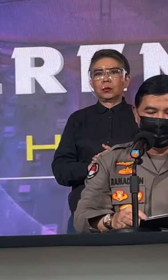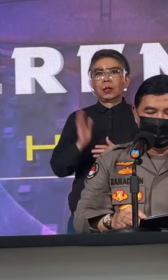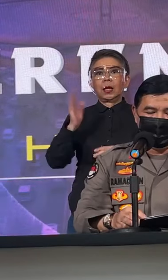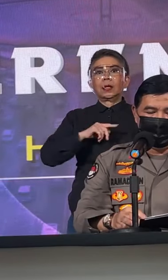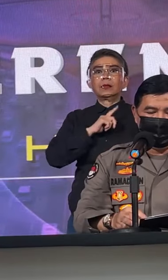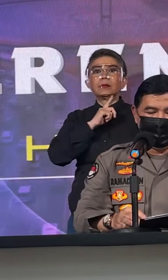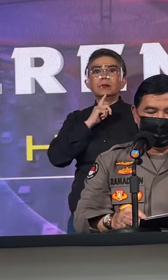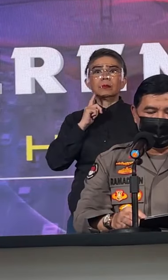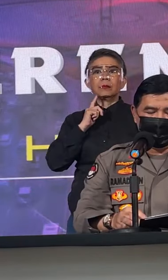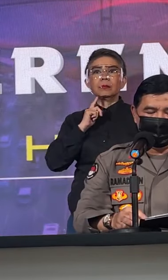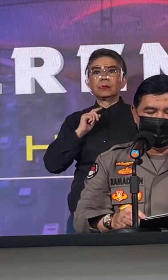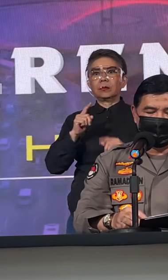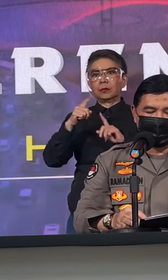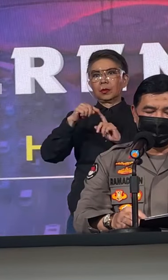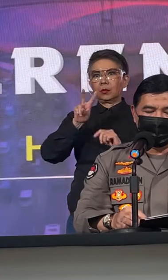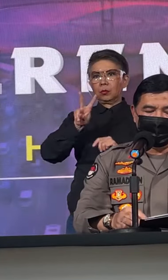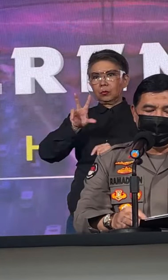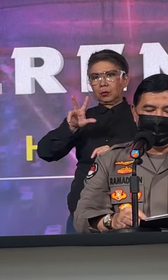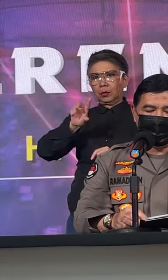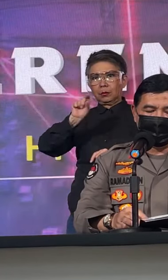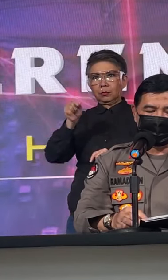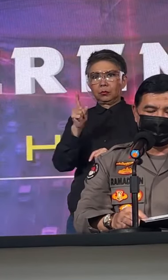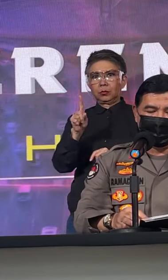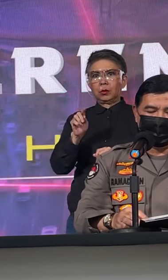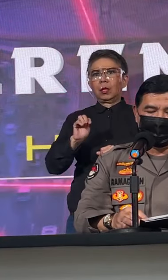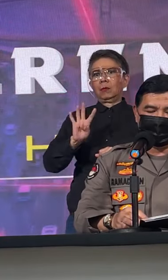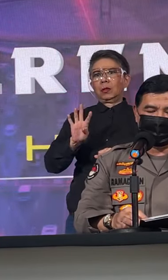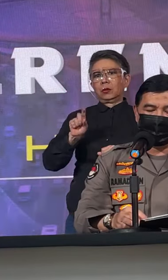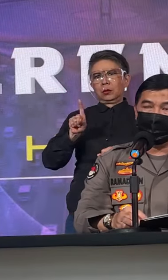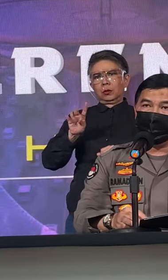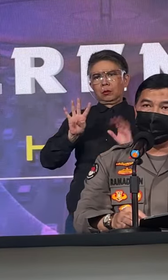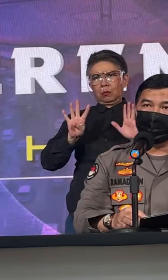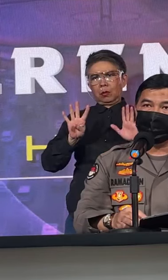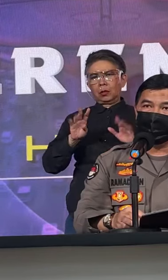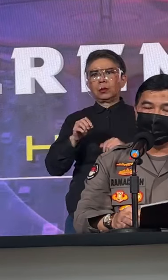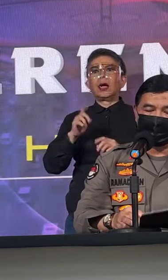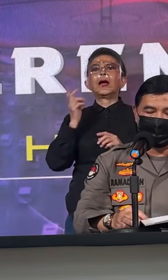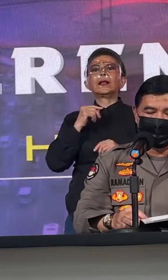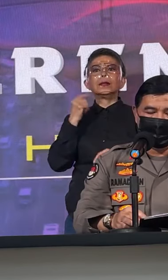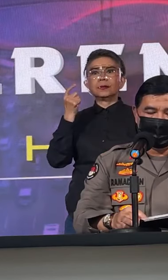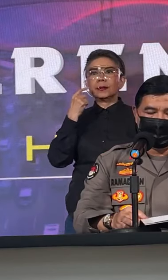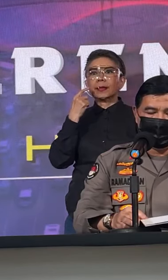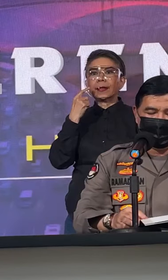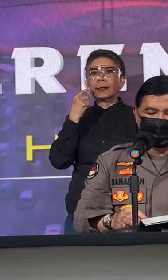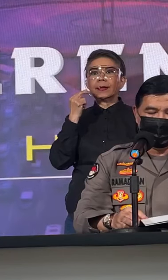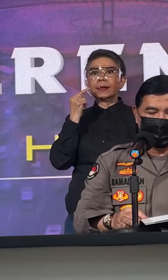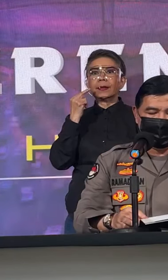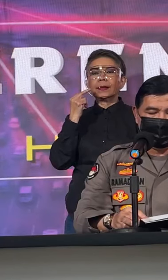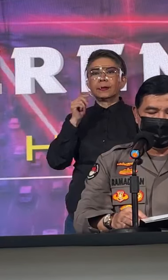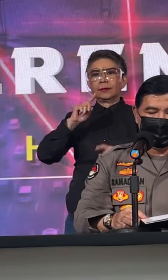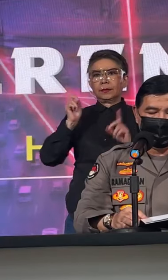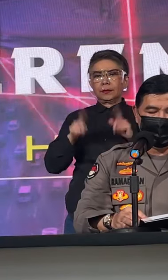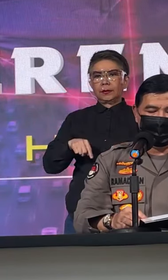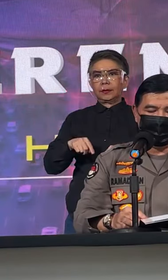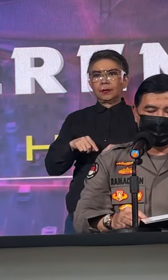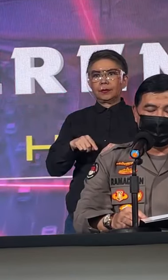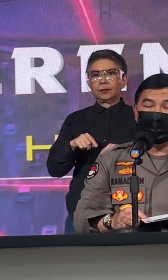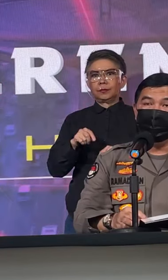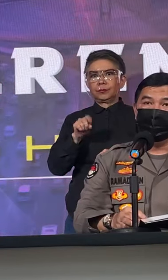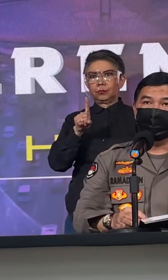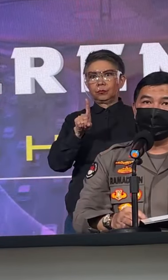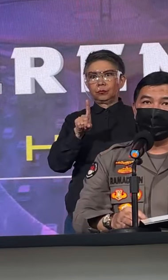Hari Minggu tanggal 23 Januari 419, hari Senin menjadi